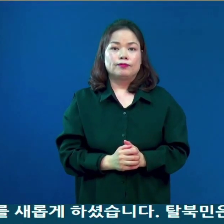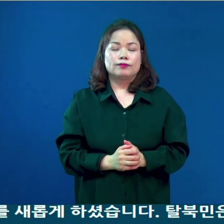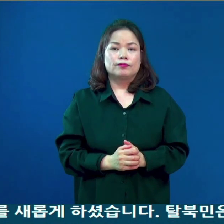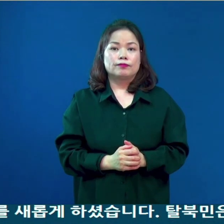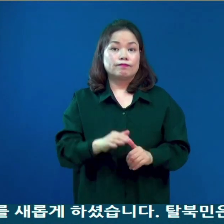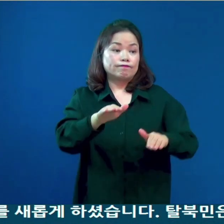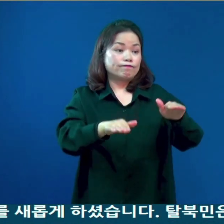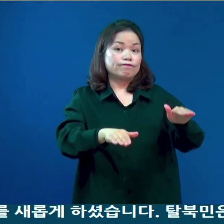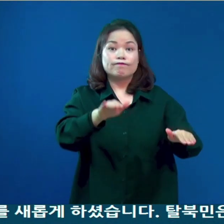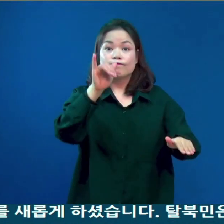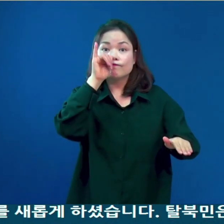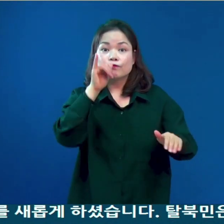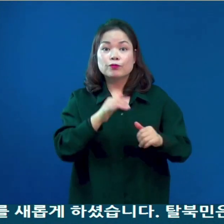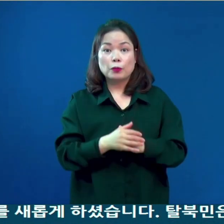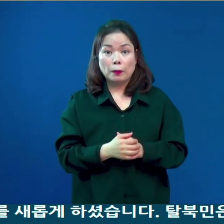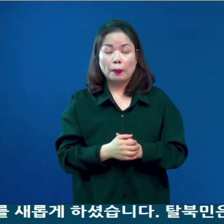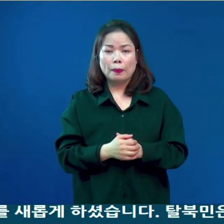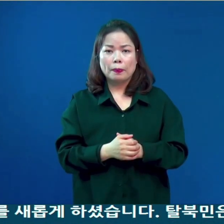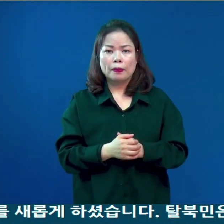차이점이 있습니다.